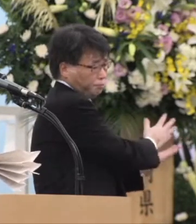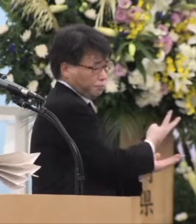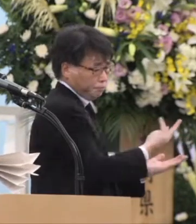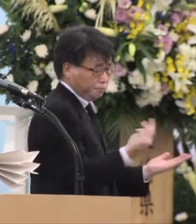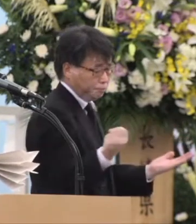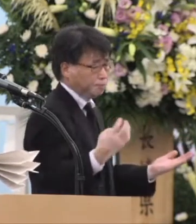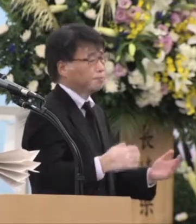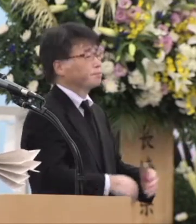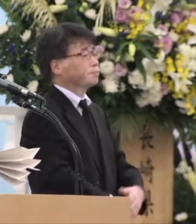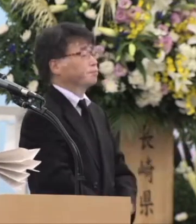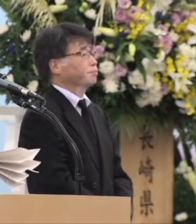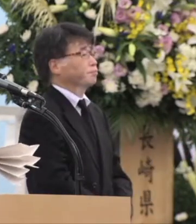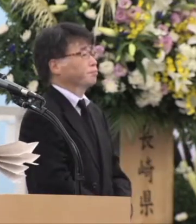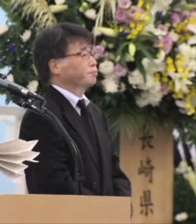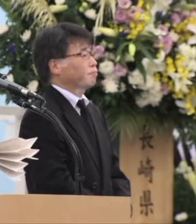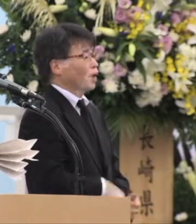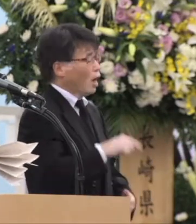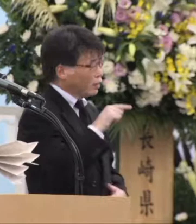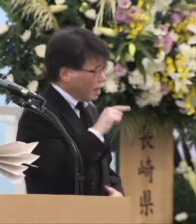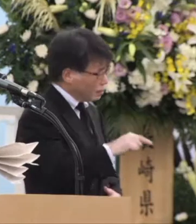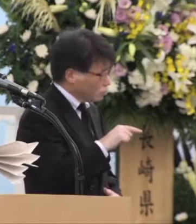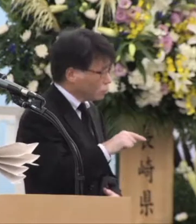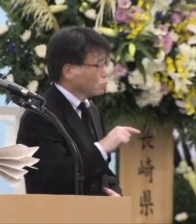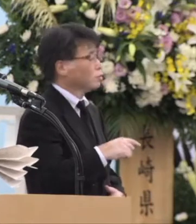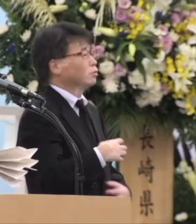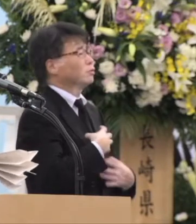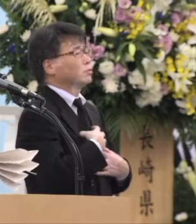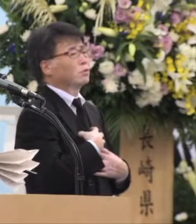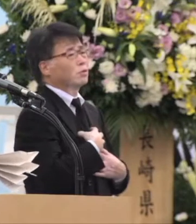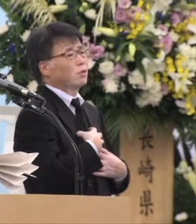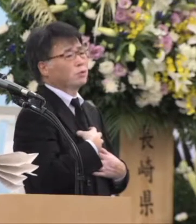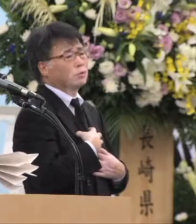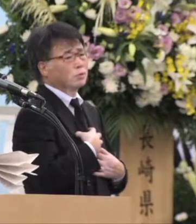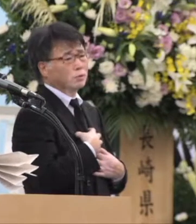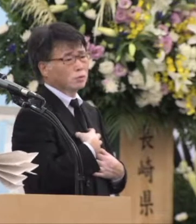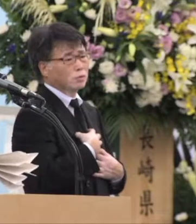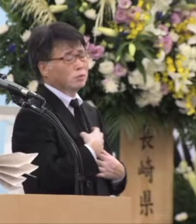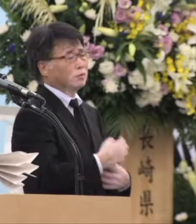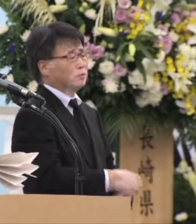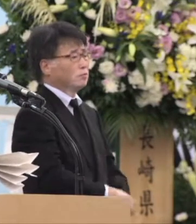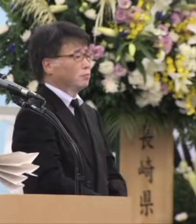ました。なんと恐ろしいことでしょう。